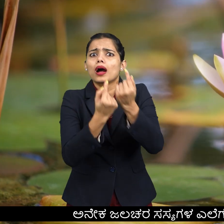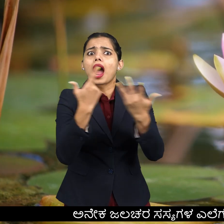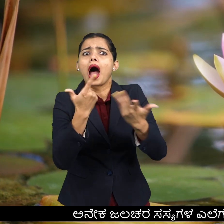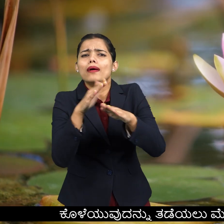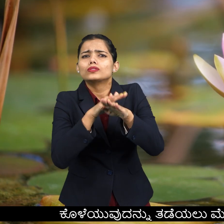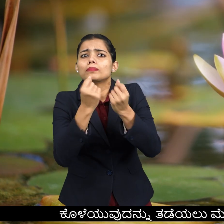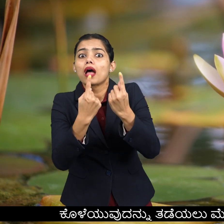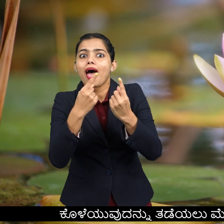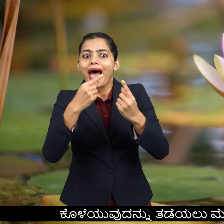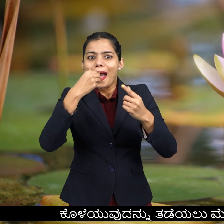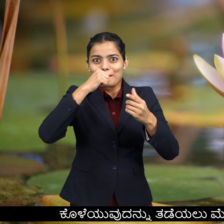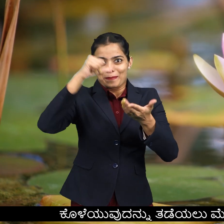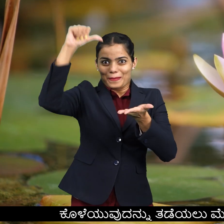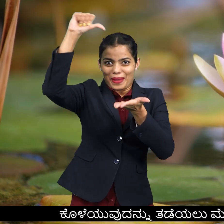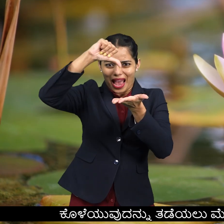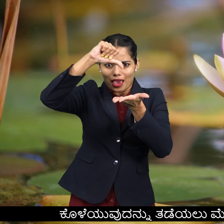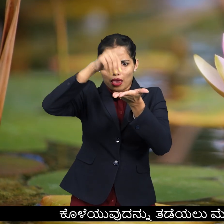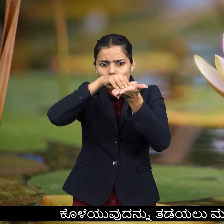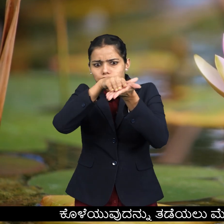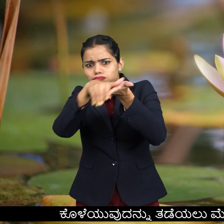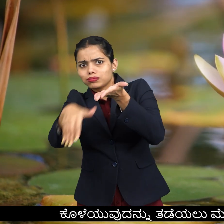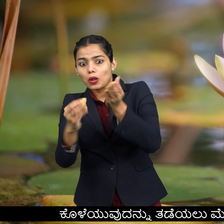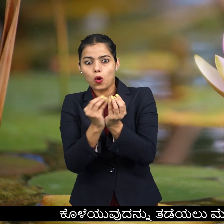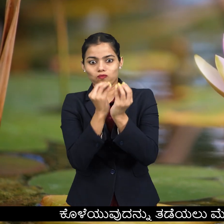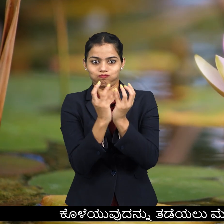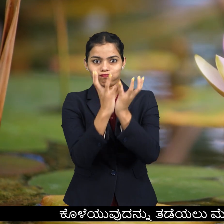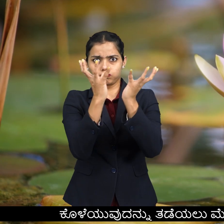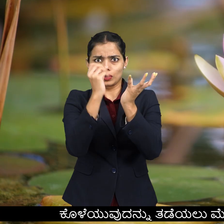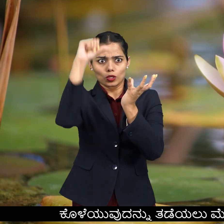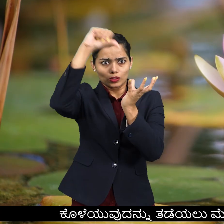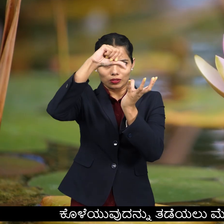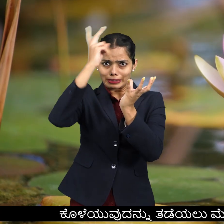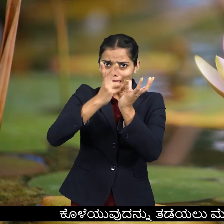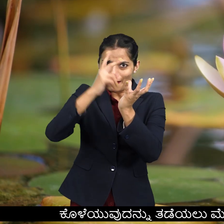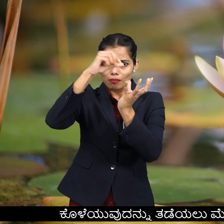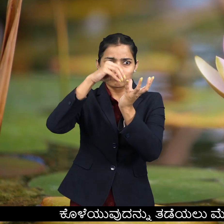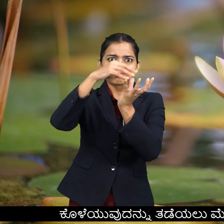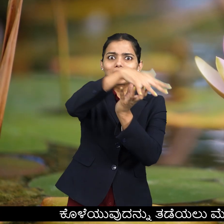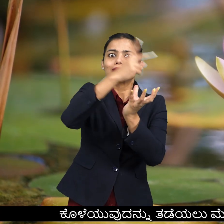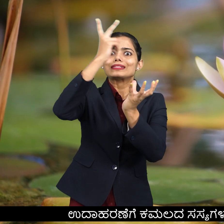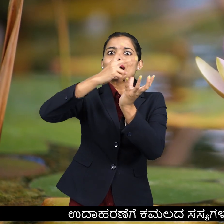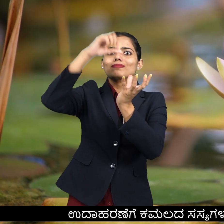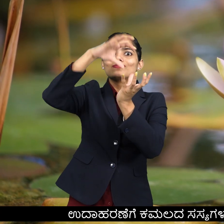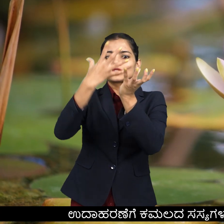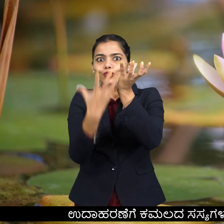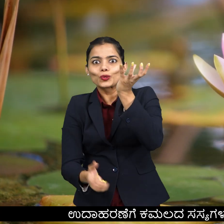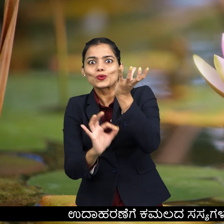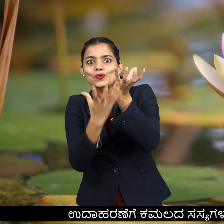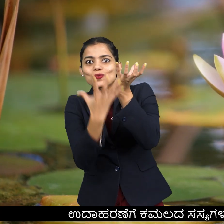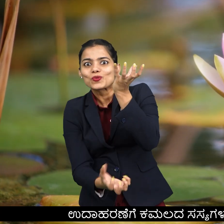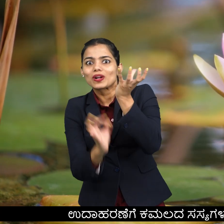ಮೇಲ್ಮೈಗಳು ಕೊಳೆಯುವುದನ್ನು ತಡೆಯಲು ಮೇಣದ ಪದರದಿಂದ ಮುಚ್ಚಲ್ಪಡುತ್ತವೆ.